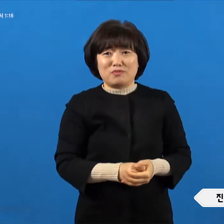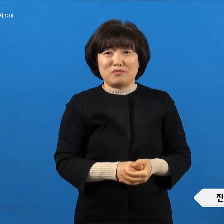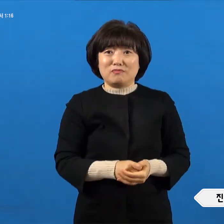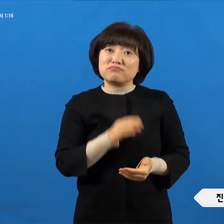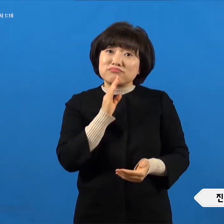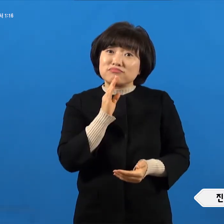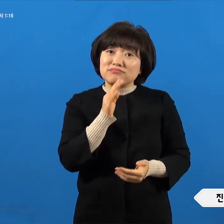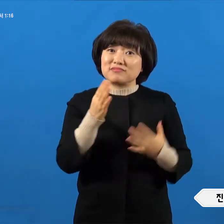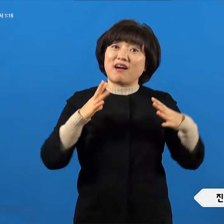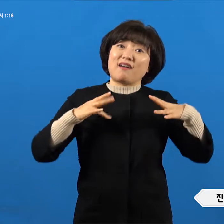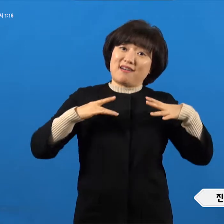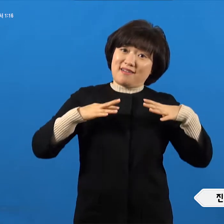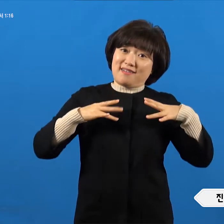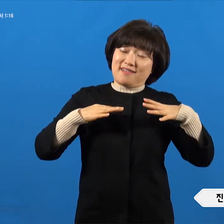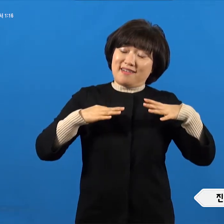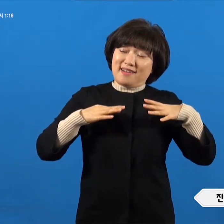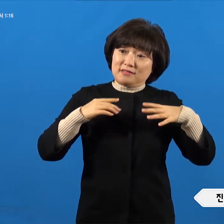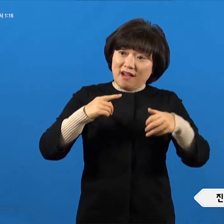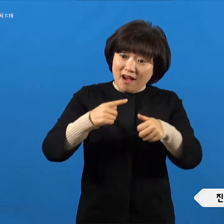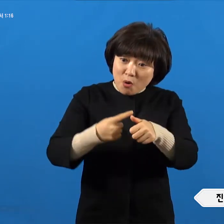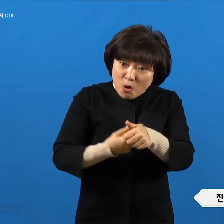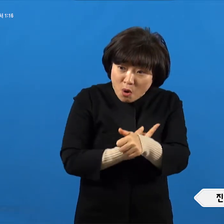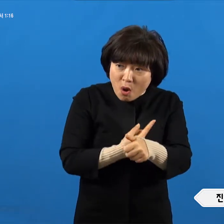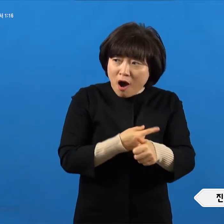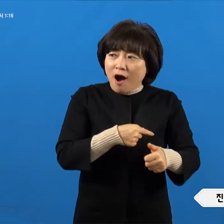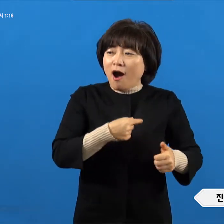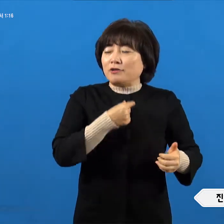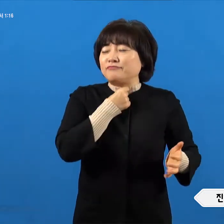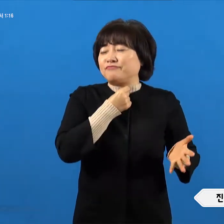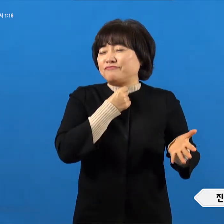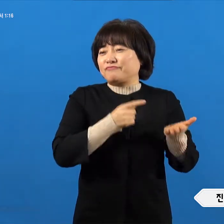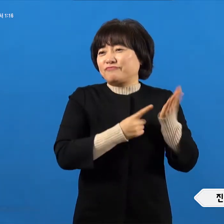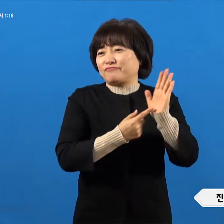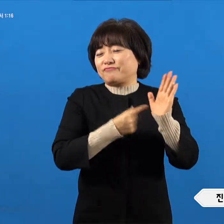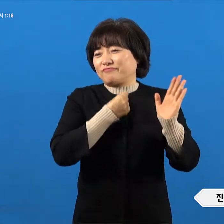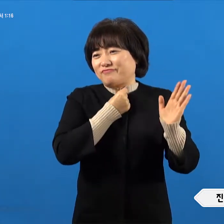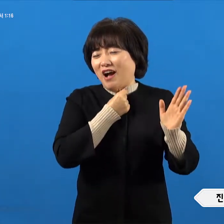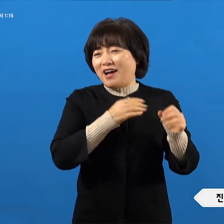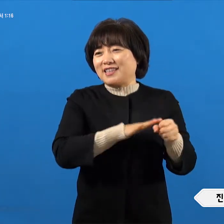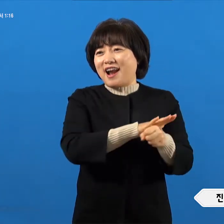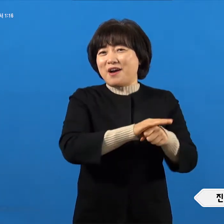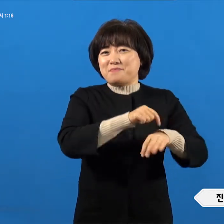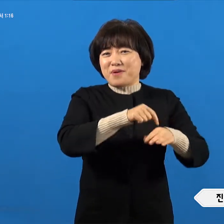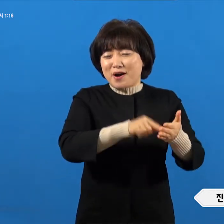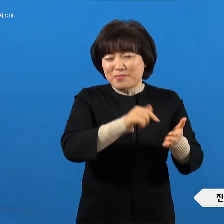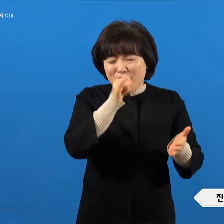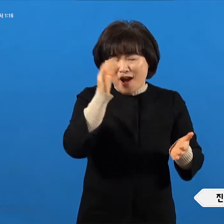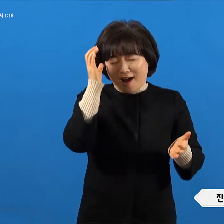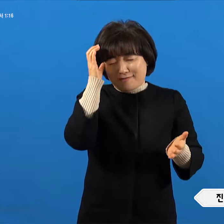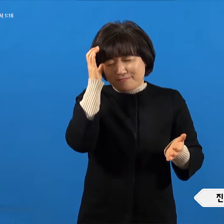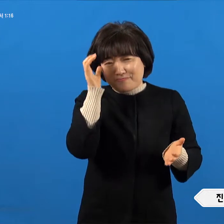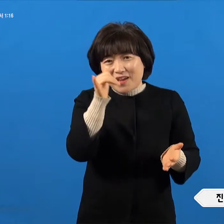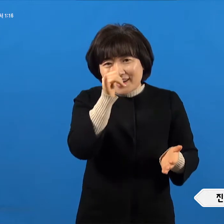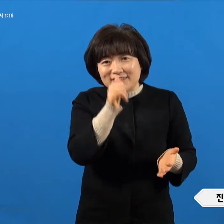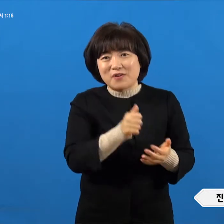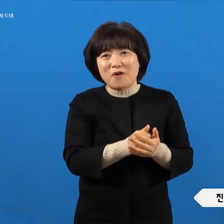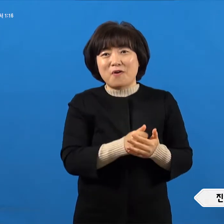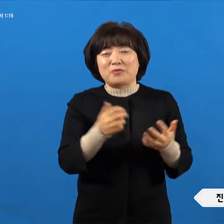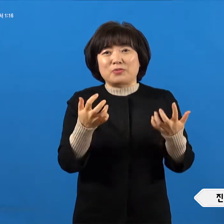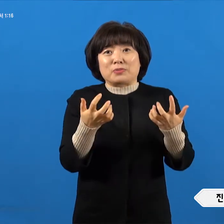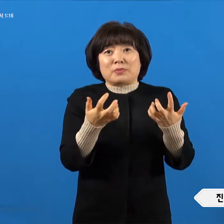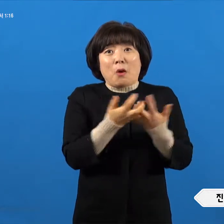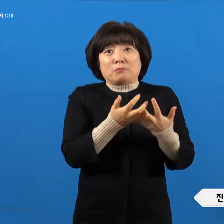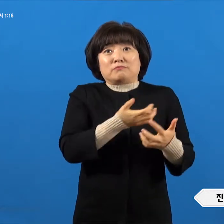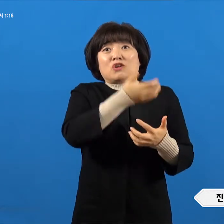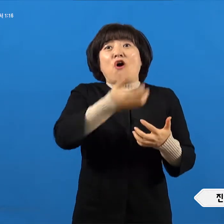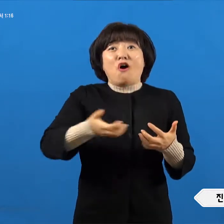그렇습니다. 자랑은 그런 겁니다. 저절로 나옵니다. 사랑하는 마음이 있습니다. 간절한 마음이 있습니다. 그냥 넘칠 수